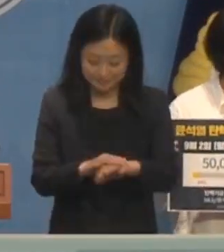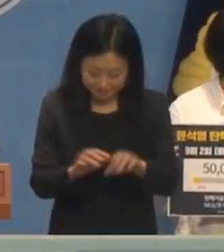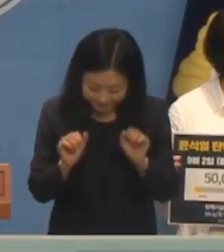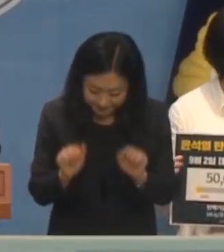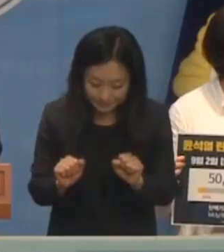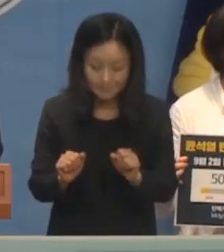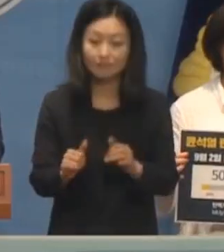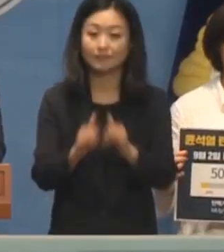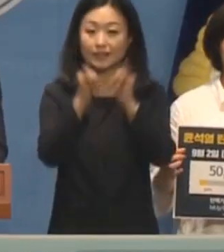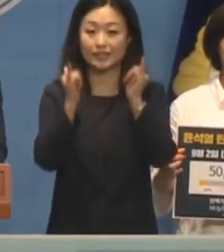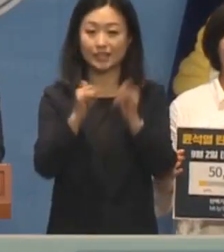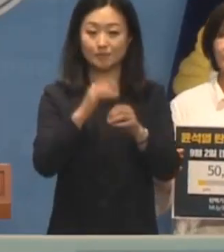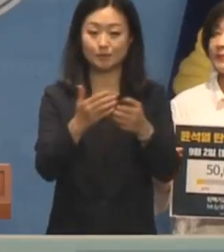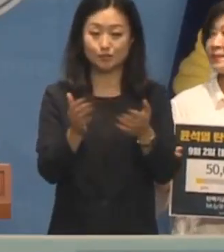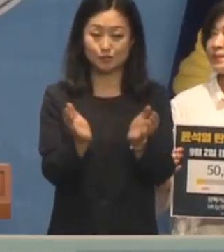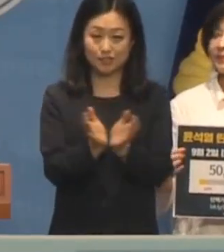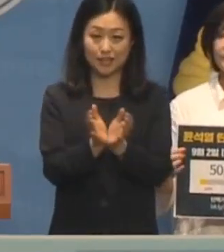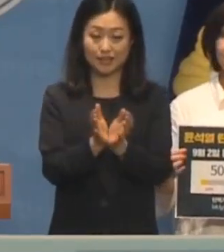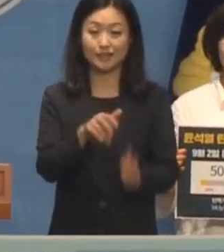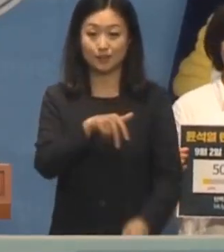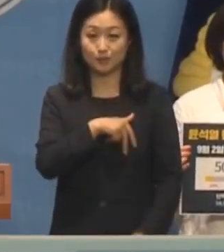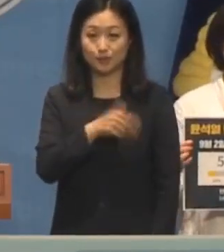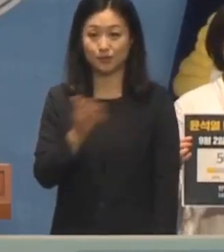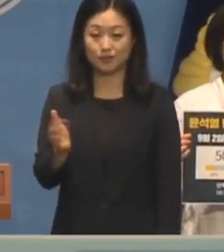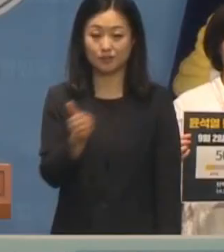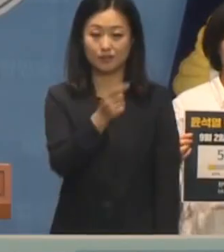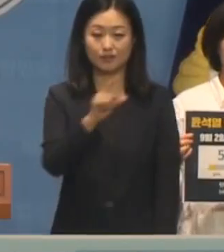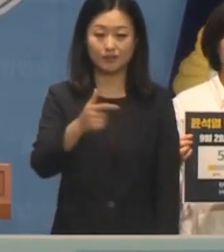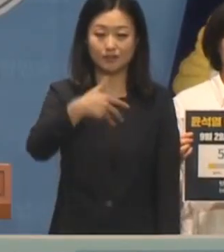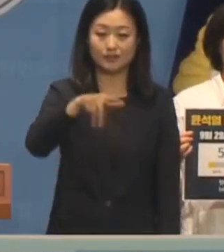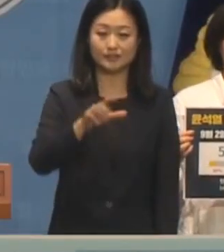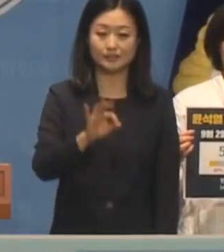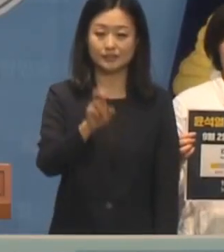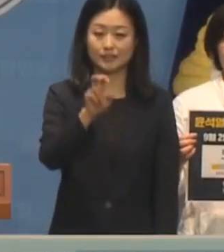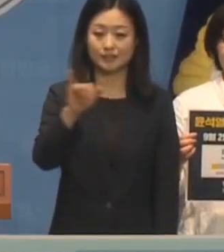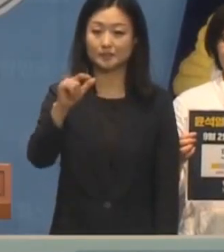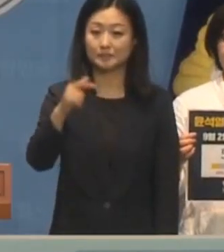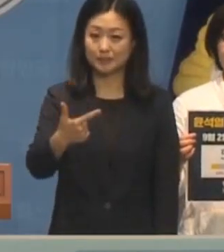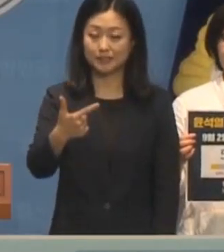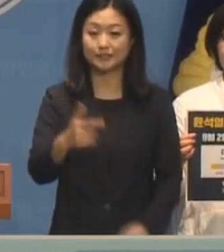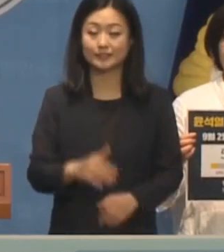안녕하십니까. 사회민주당 대표 국회의원 한창민입니다. 오늘 이 자리에서